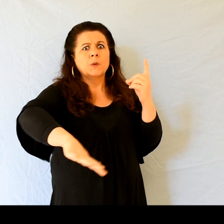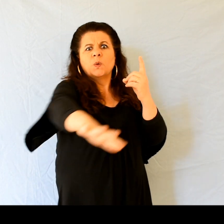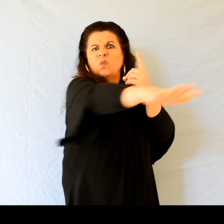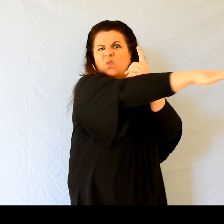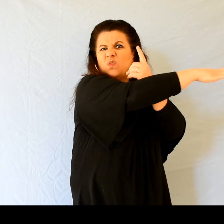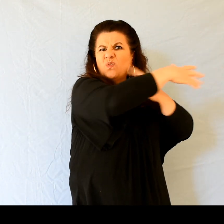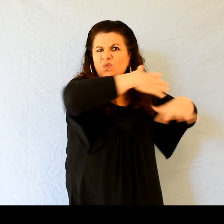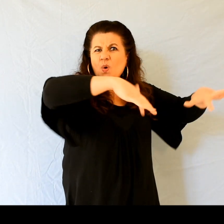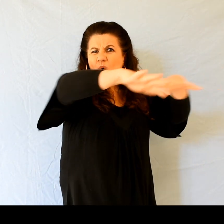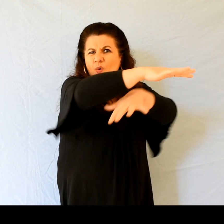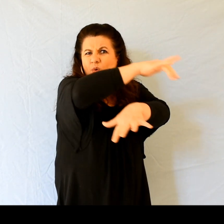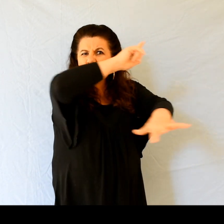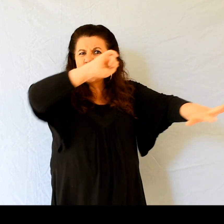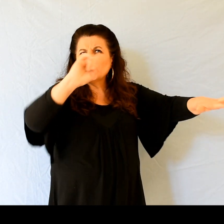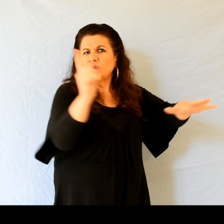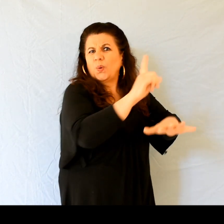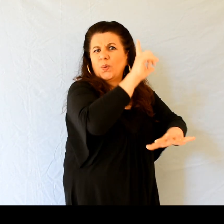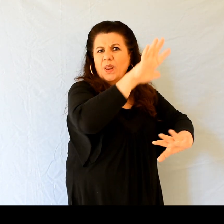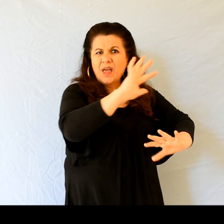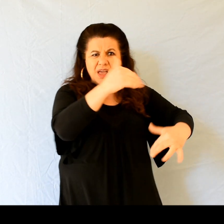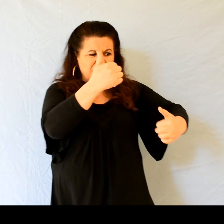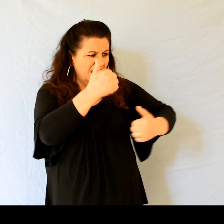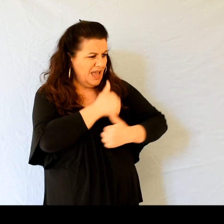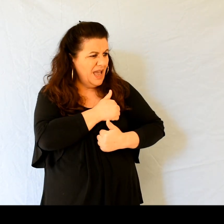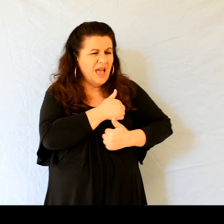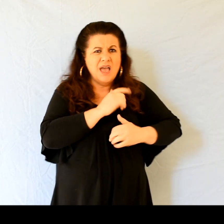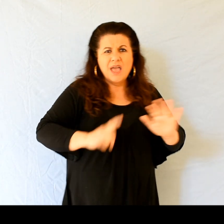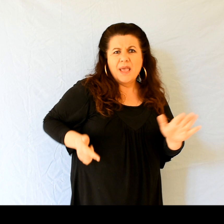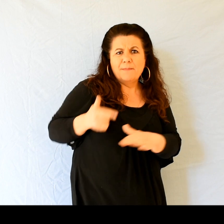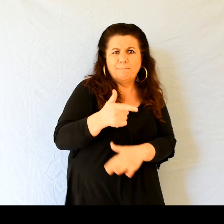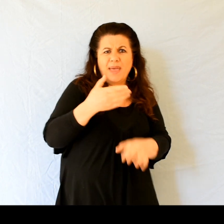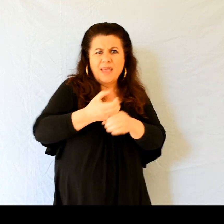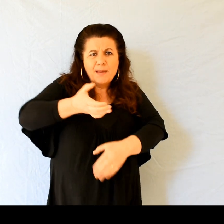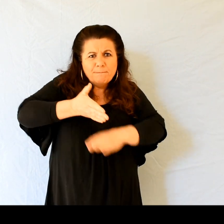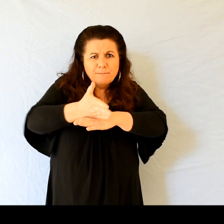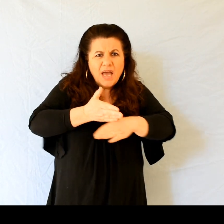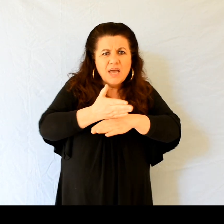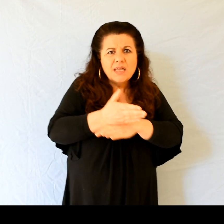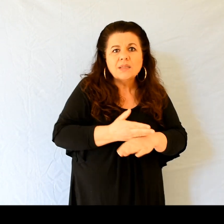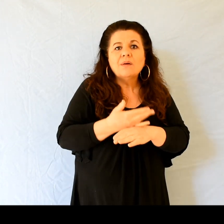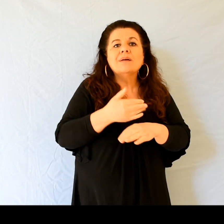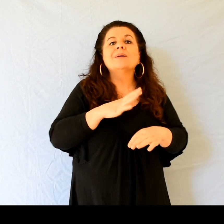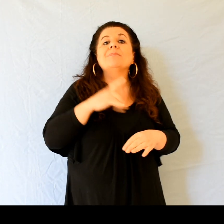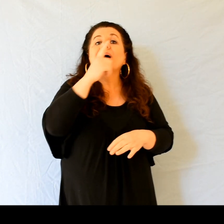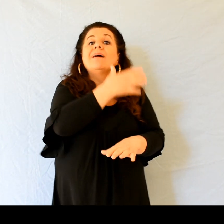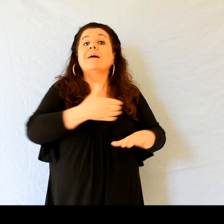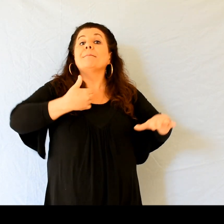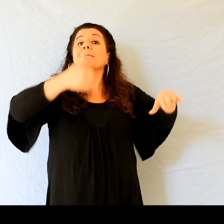et de bâtons, envoyés par les grands prêtres, les scribes et les anciens.